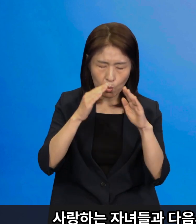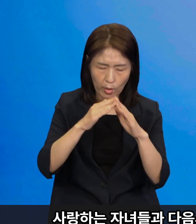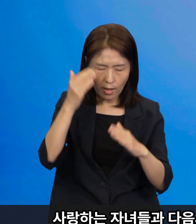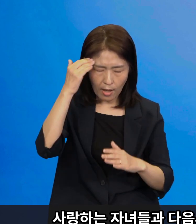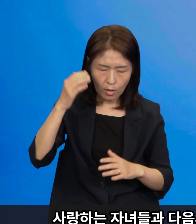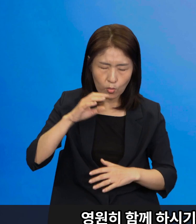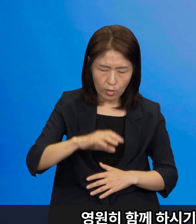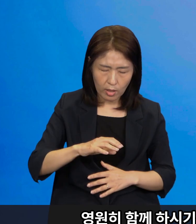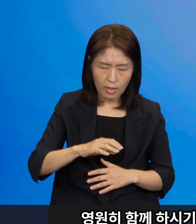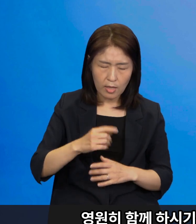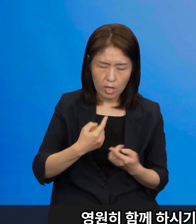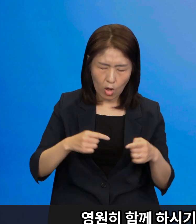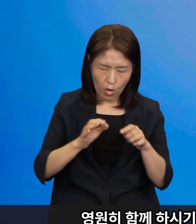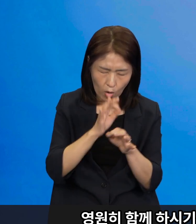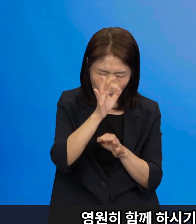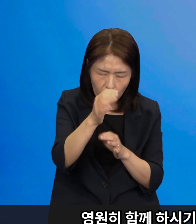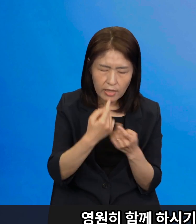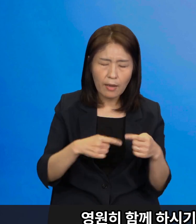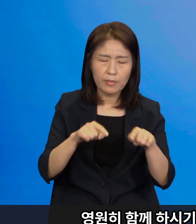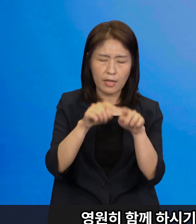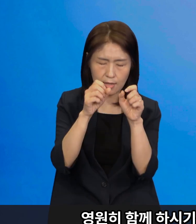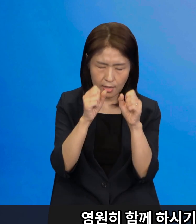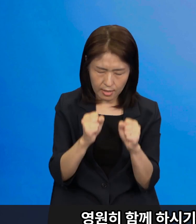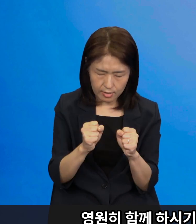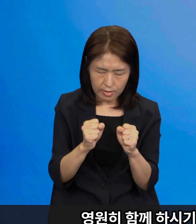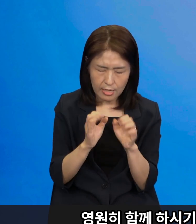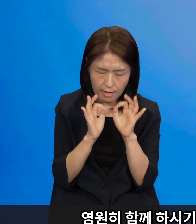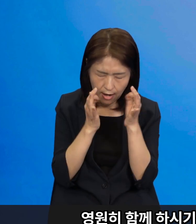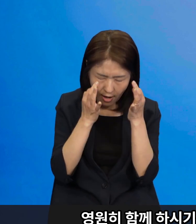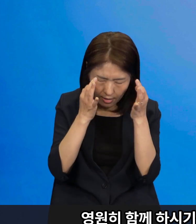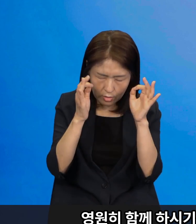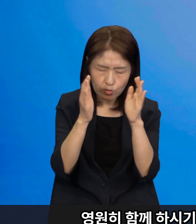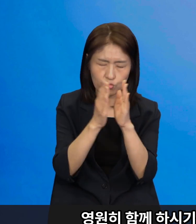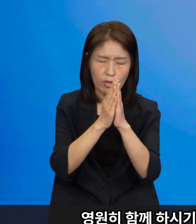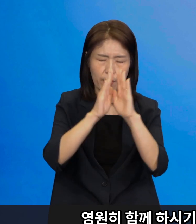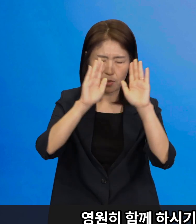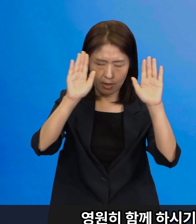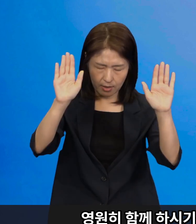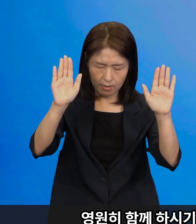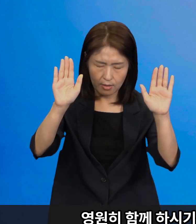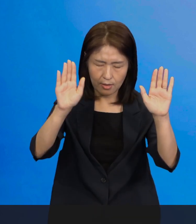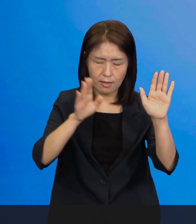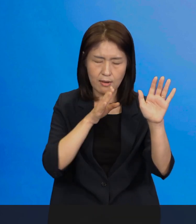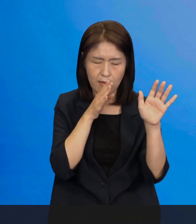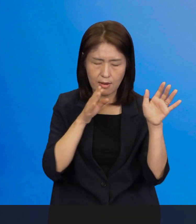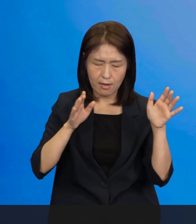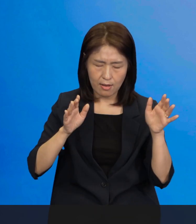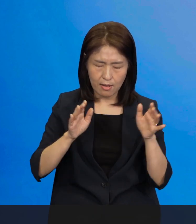민족 가운데 영원히 함께 하시기를 간절히 축원하옵나이다. 아멘.